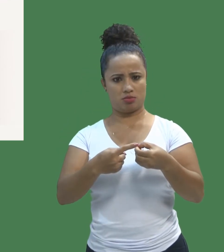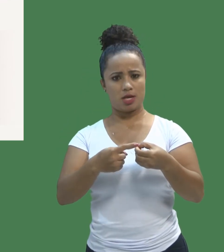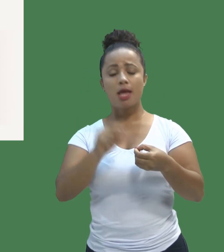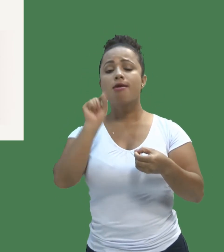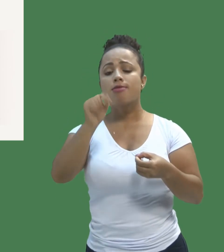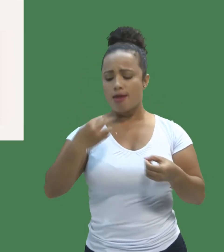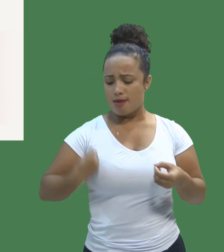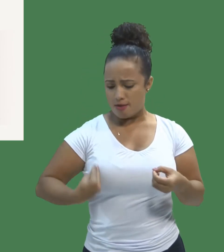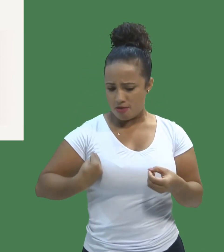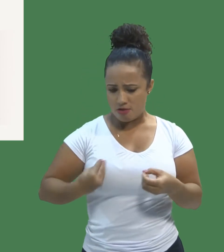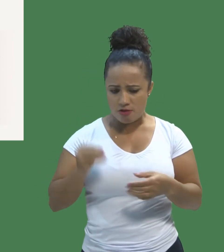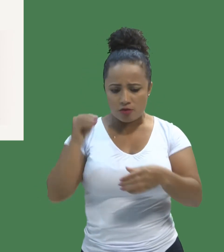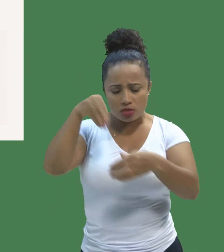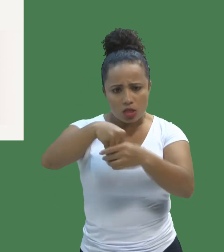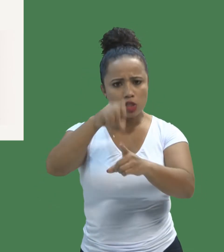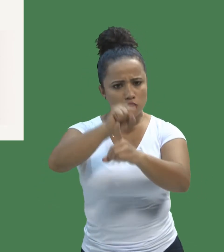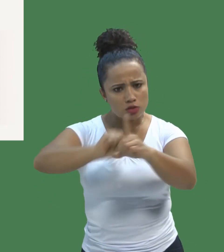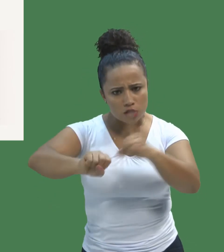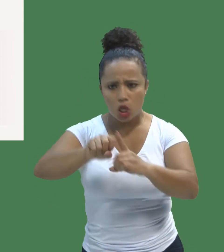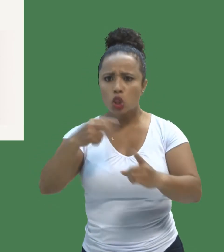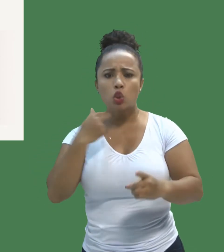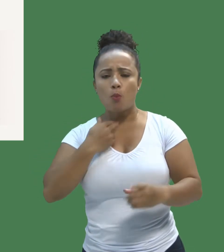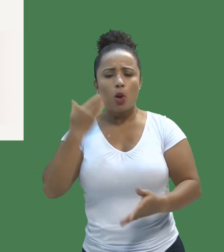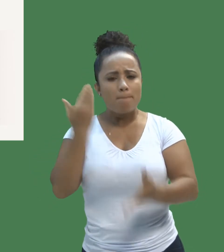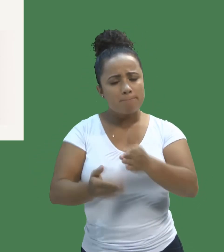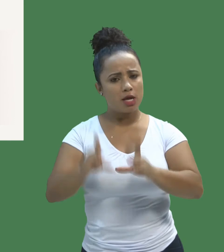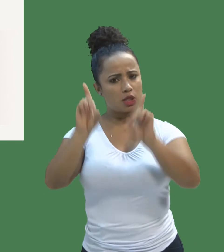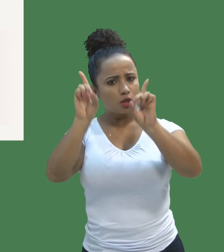partidário. Indiferença é abulia,